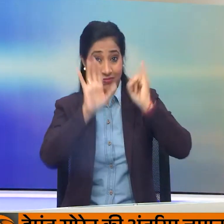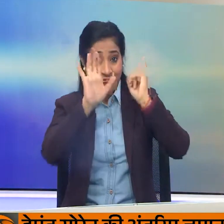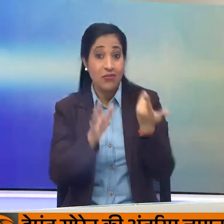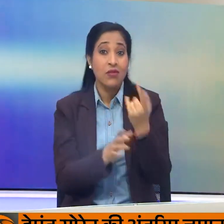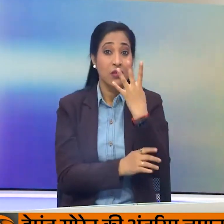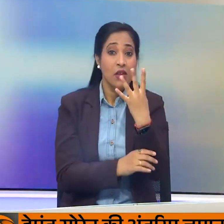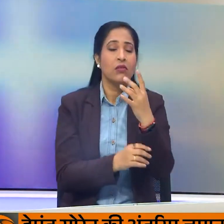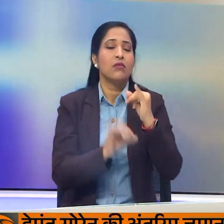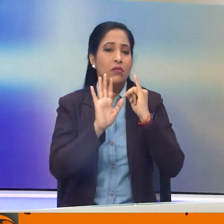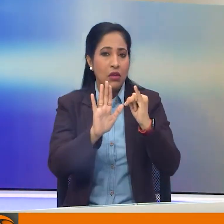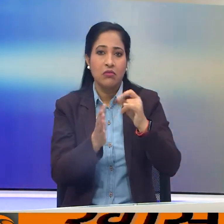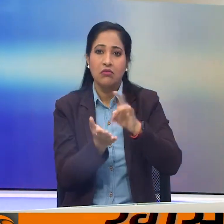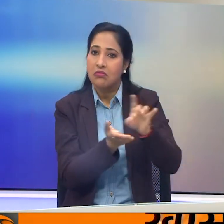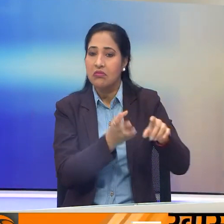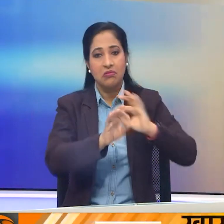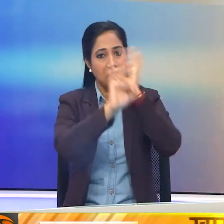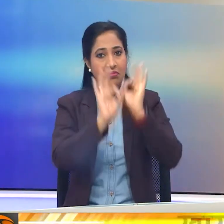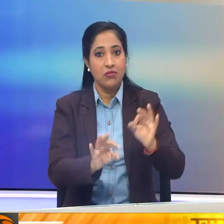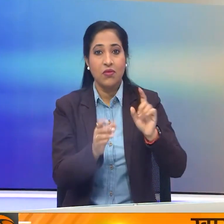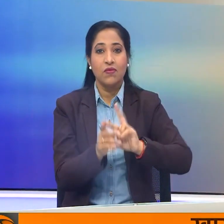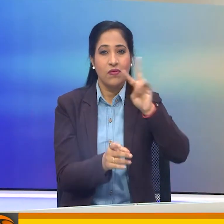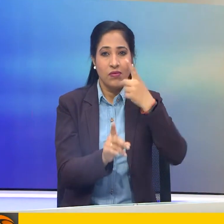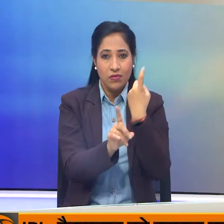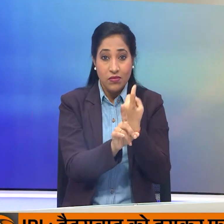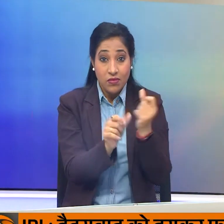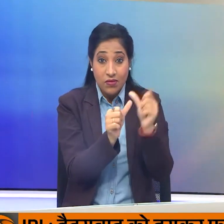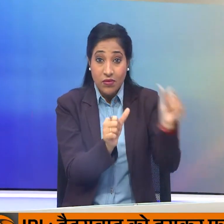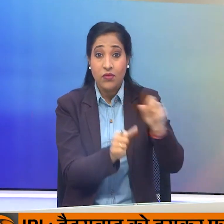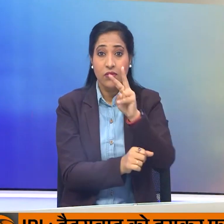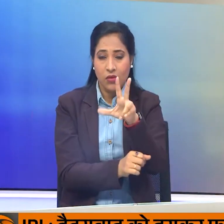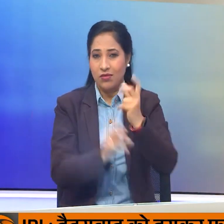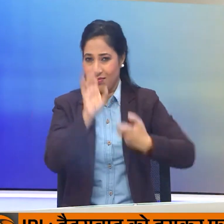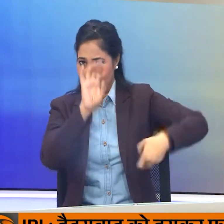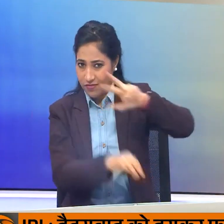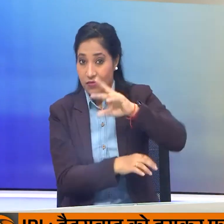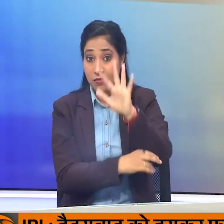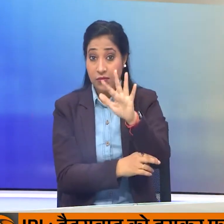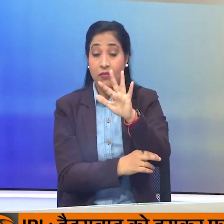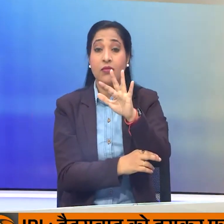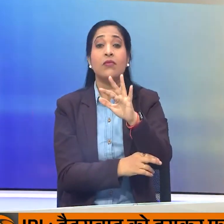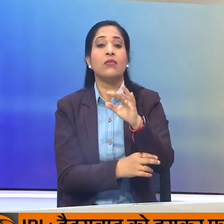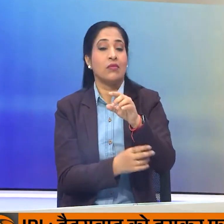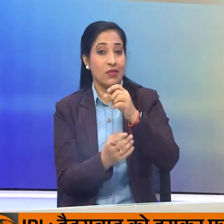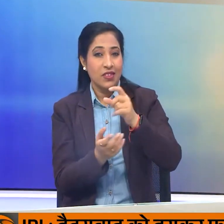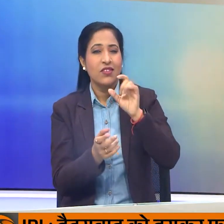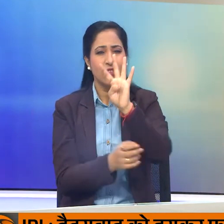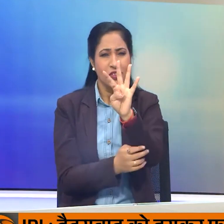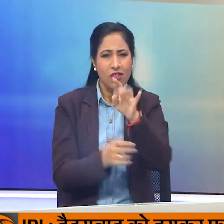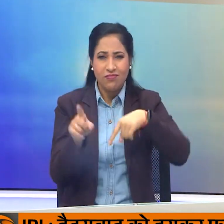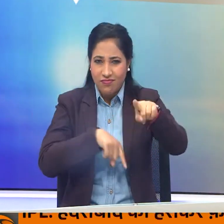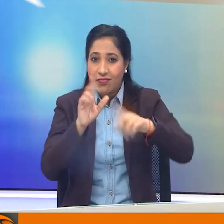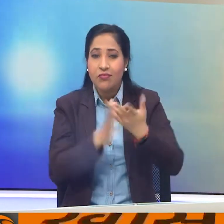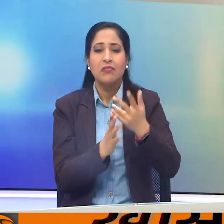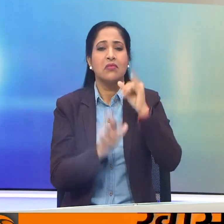नाबाद 58 रन बनाए। तो वहीं वेंकटेश अय्यर ने 28 गेंदों पर 5 चौके और 4 छक्कों की मदद से